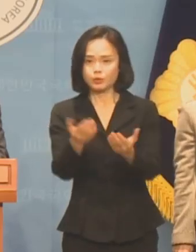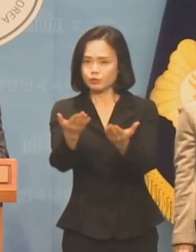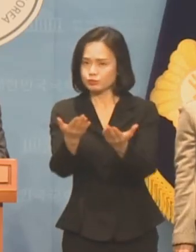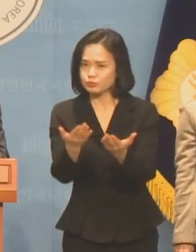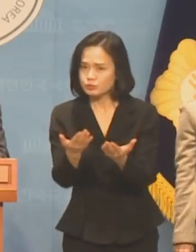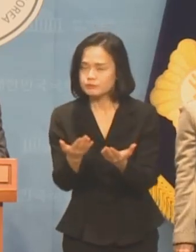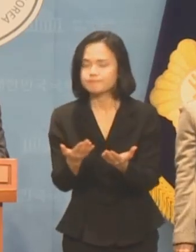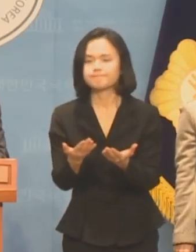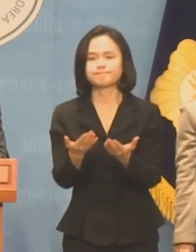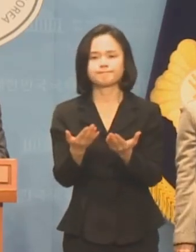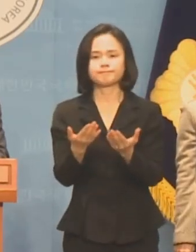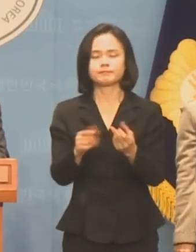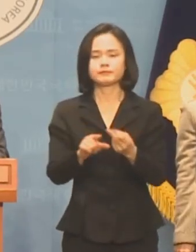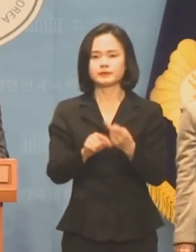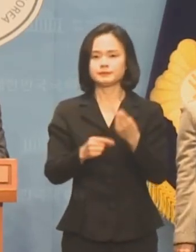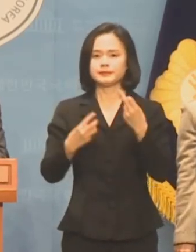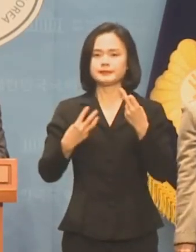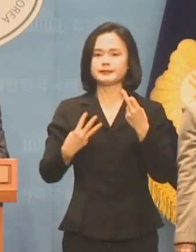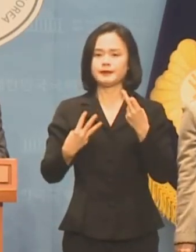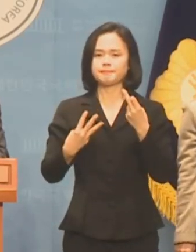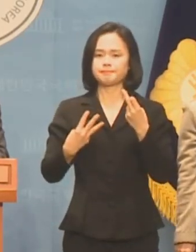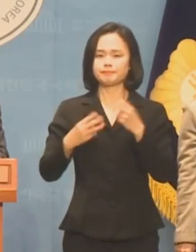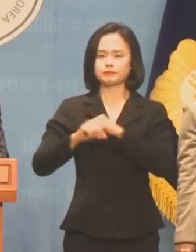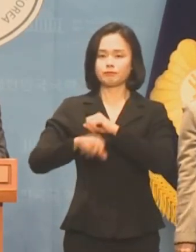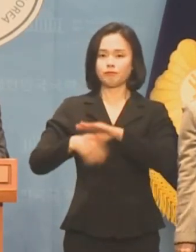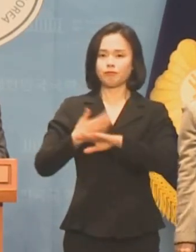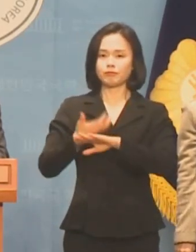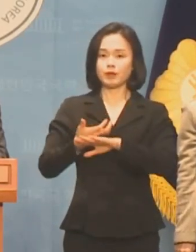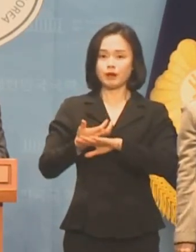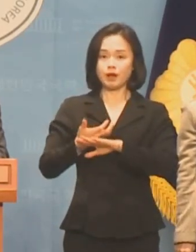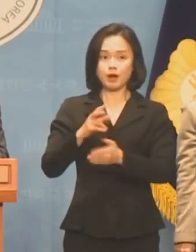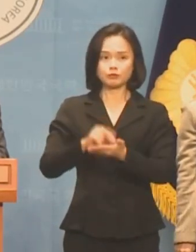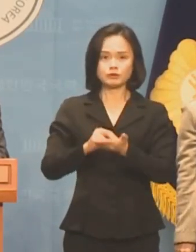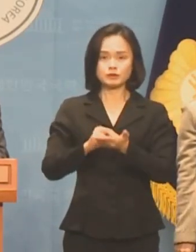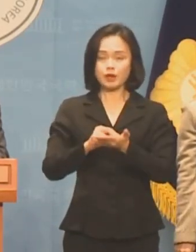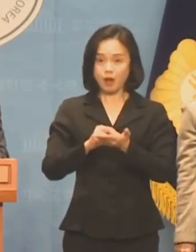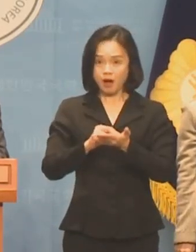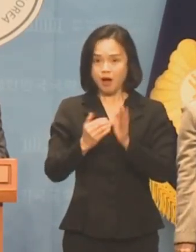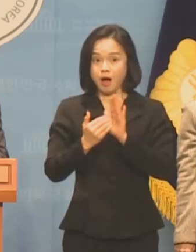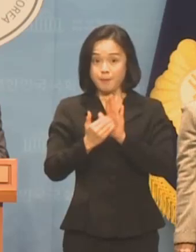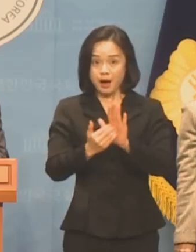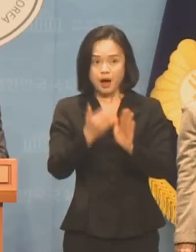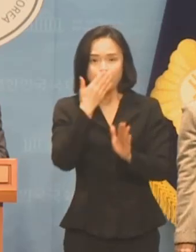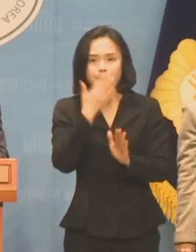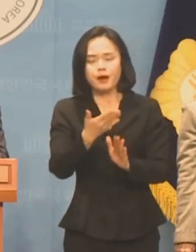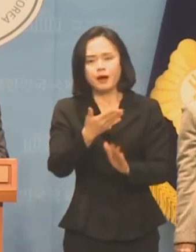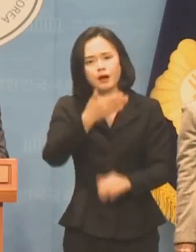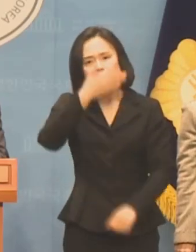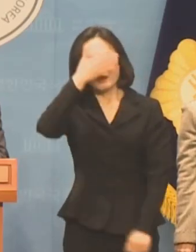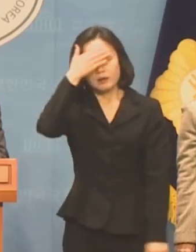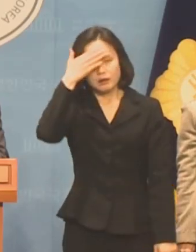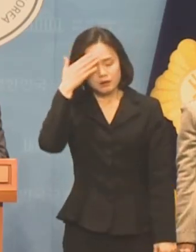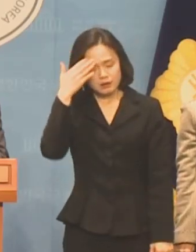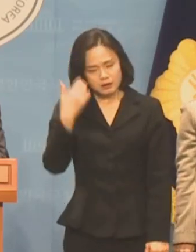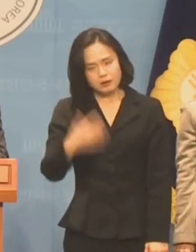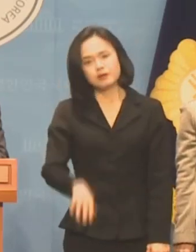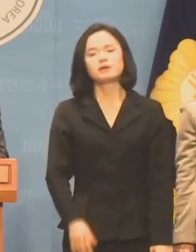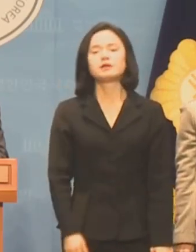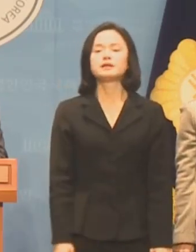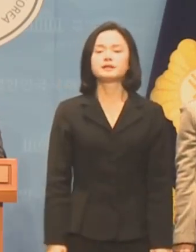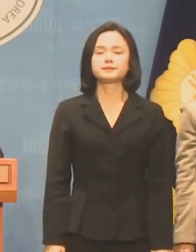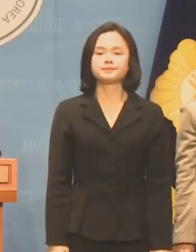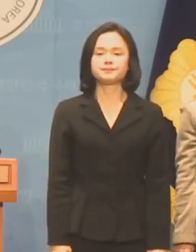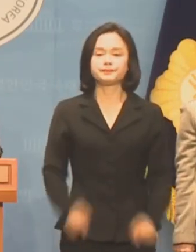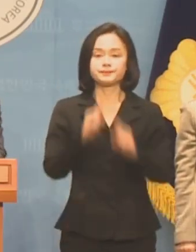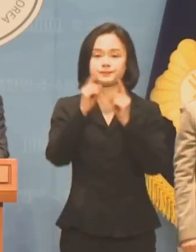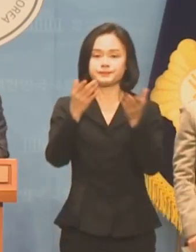12.3 내란이 이렇게 막아질 수 있었다는 것이 얼마나 다행인지 모르겠습니다.